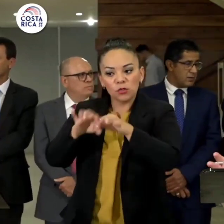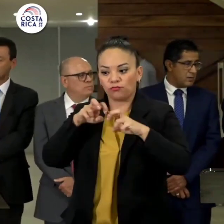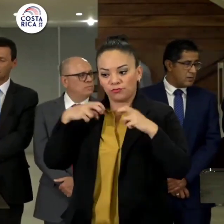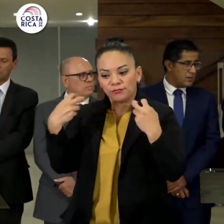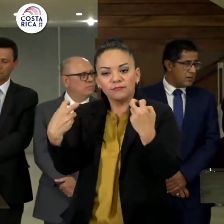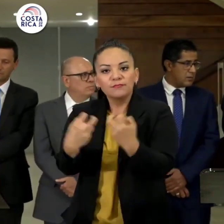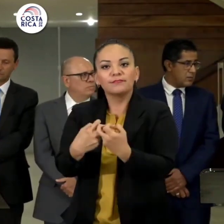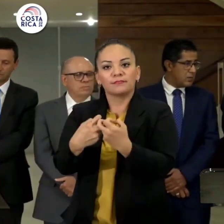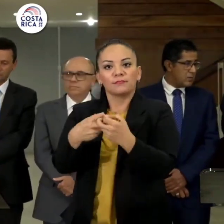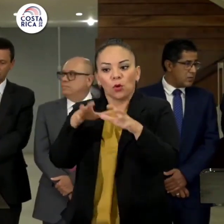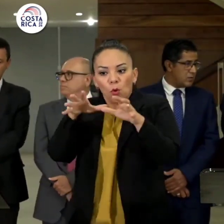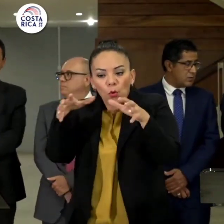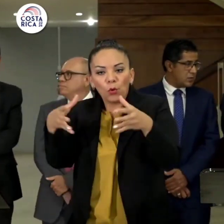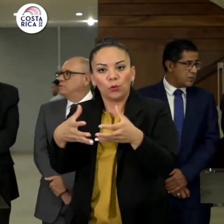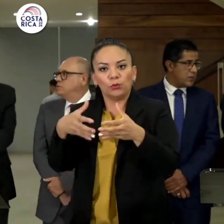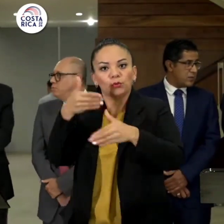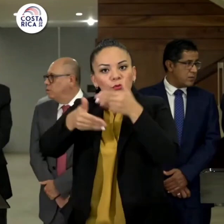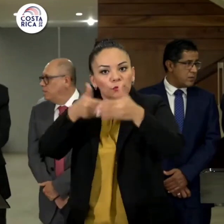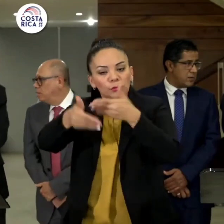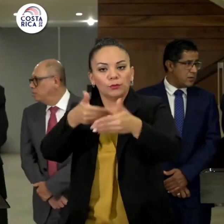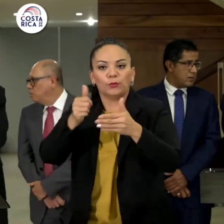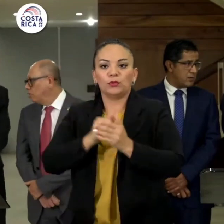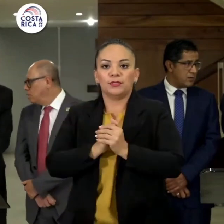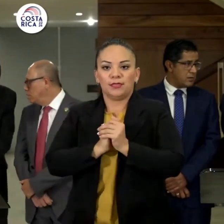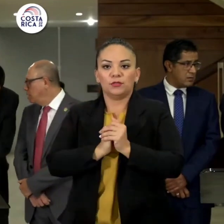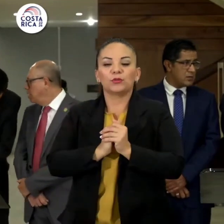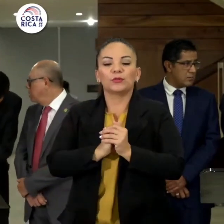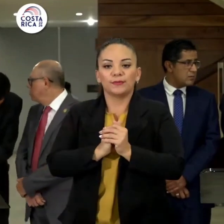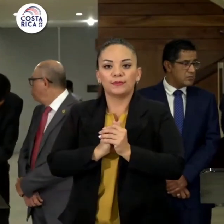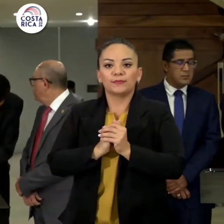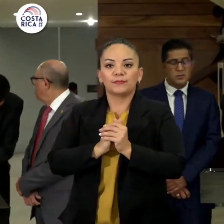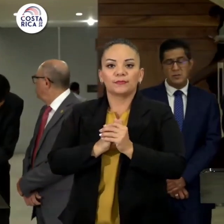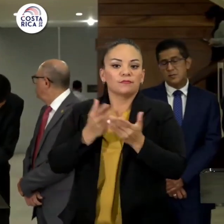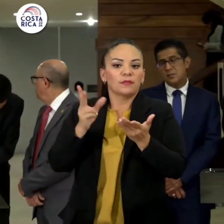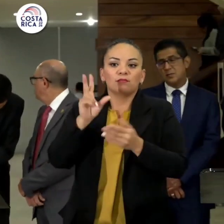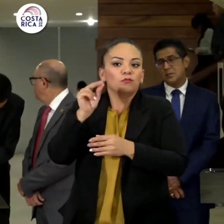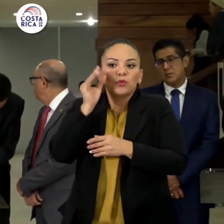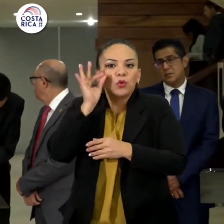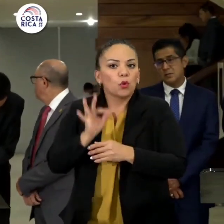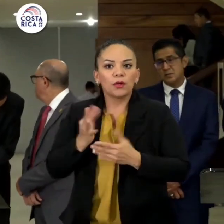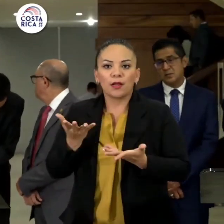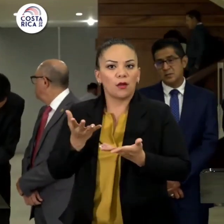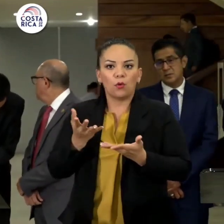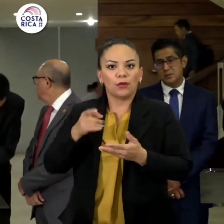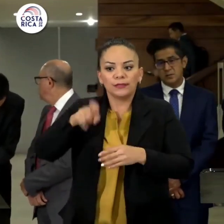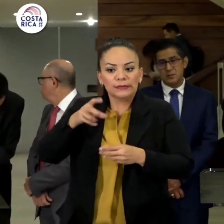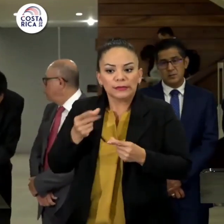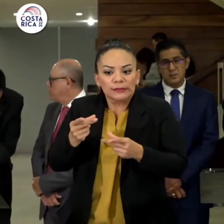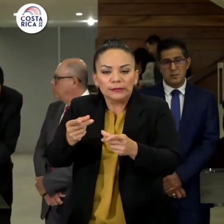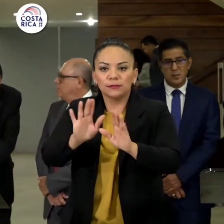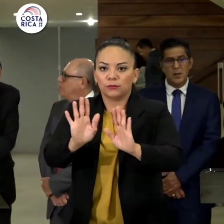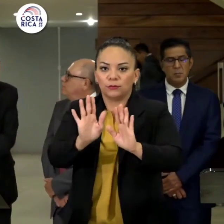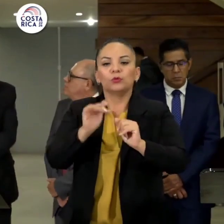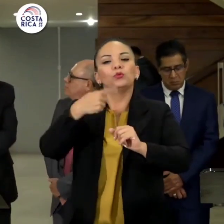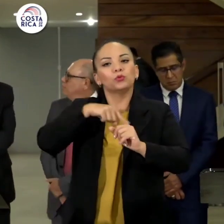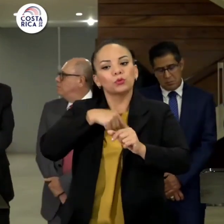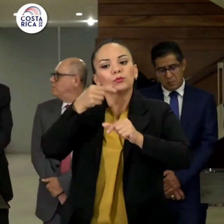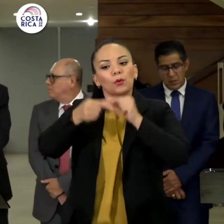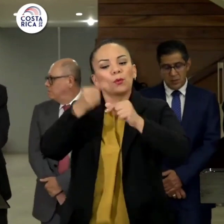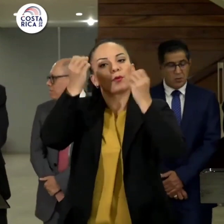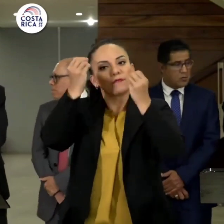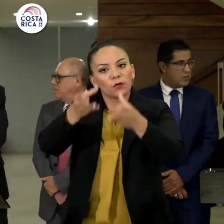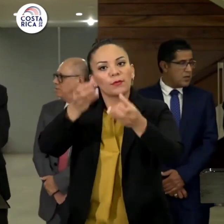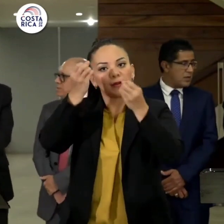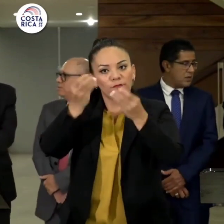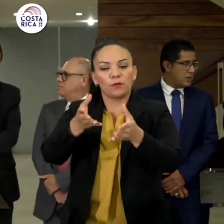forma conjunta completar ese proceso. Así que no creo que haya que apurar esto, creo que esto lo vamos a informar en